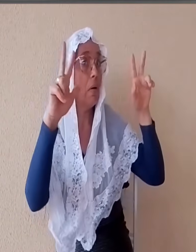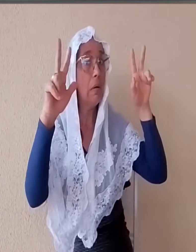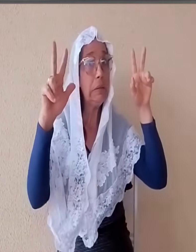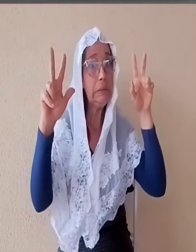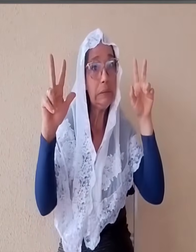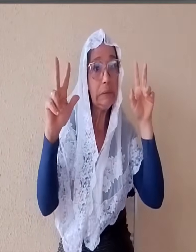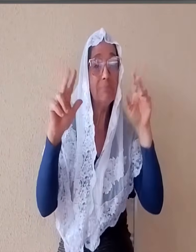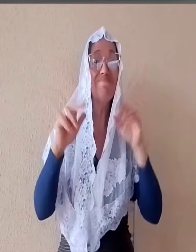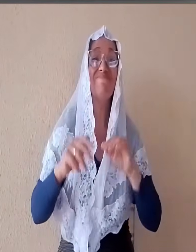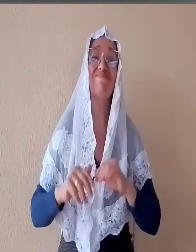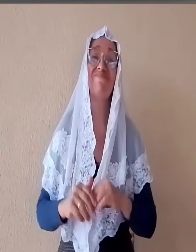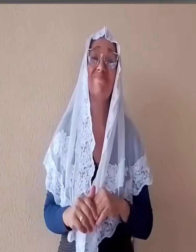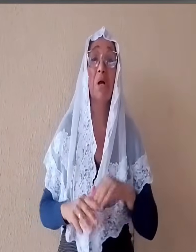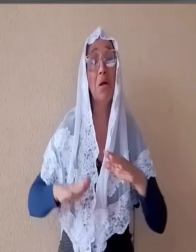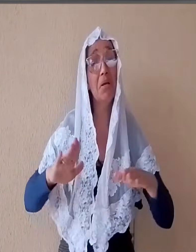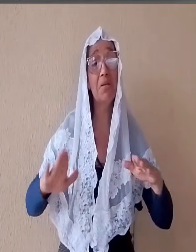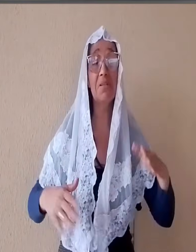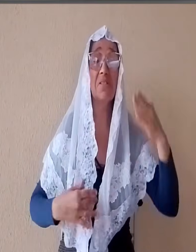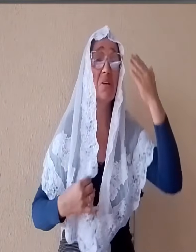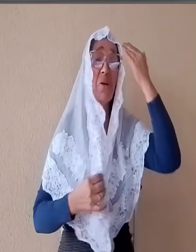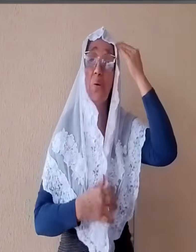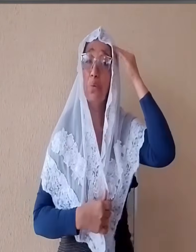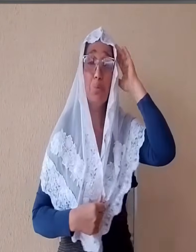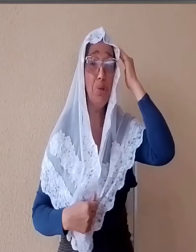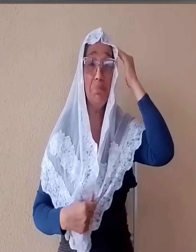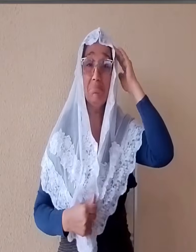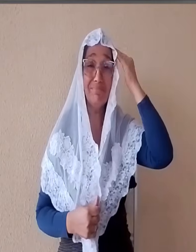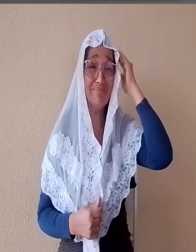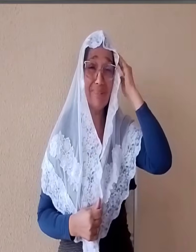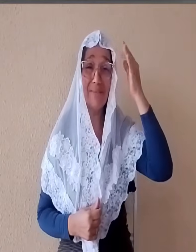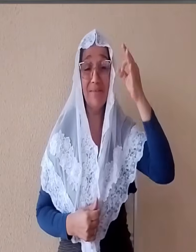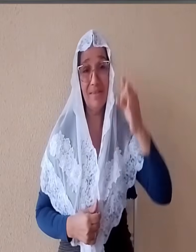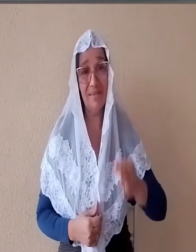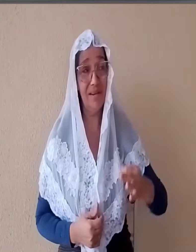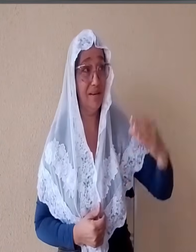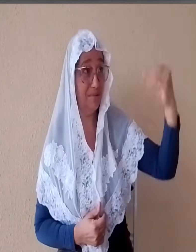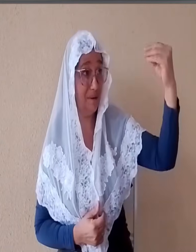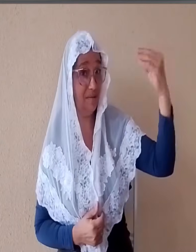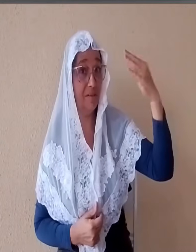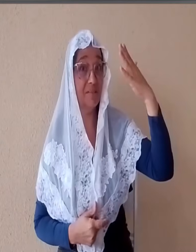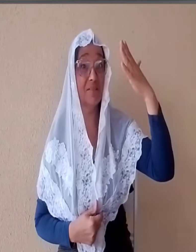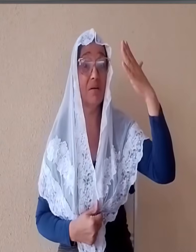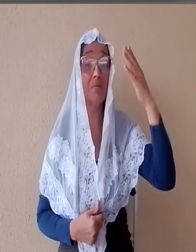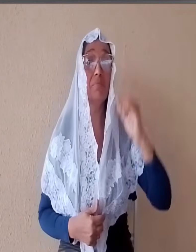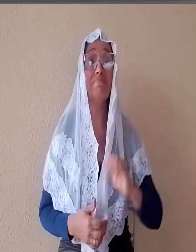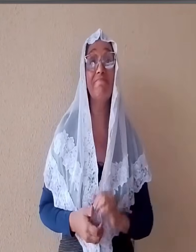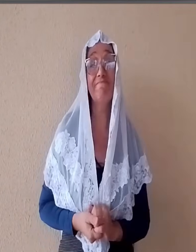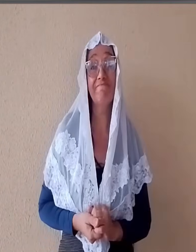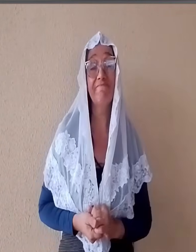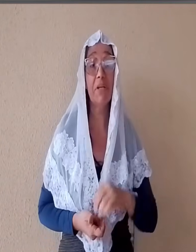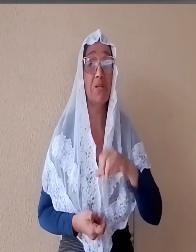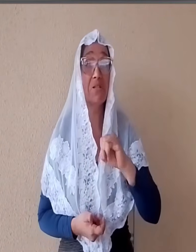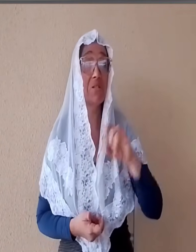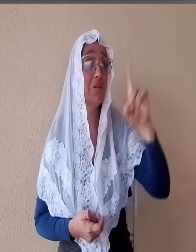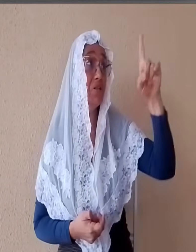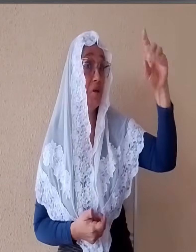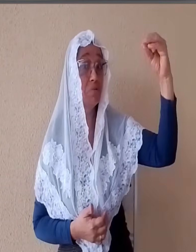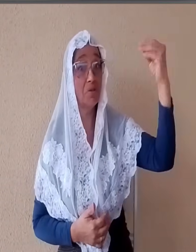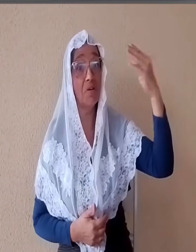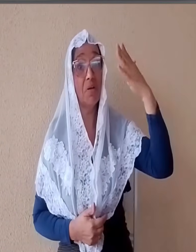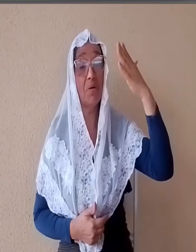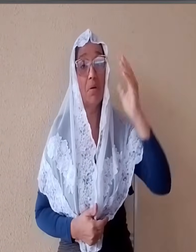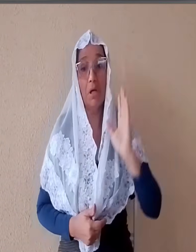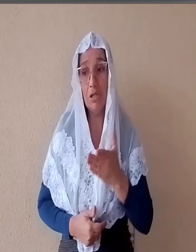vai e fala para aquele que às vezes está no conselho, bendito é o nome do Senhor. Mas existe uma coisa, irmãos, bendito é o nome do